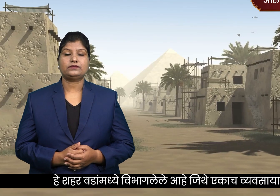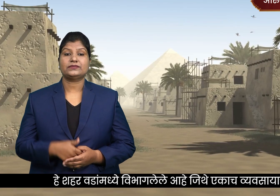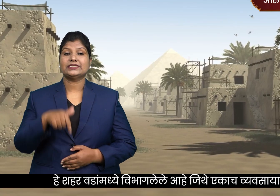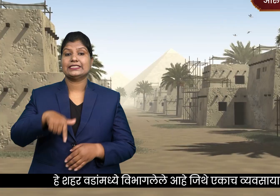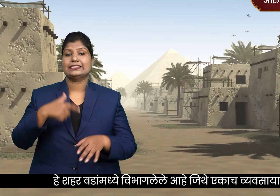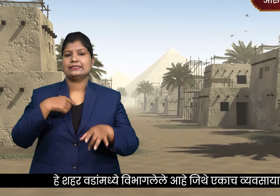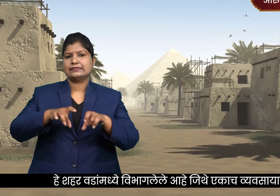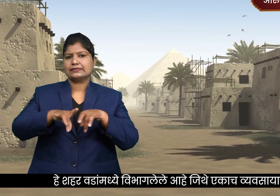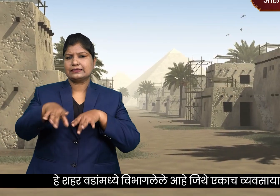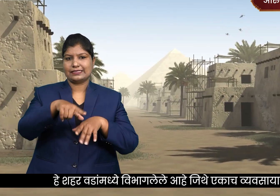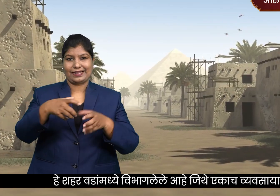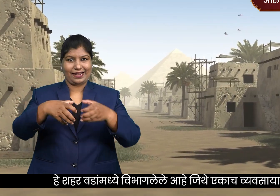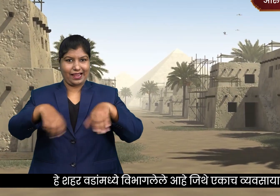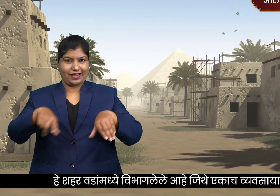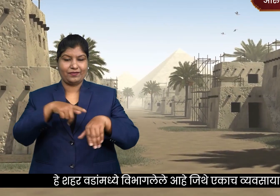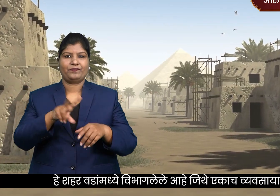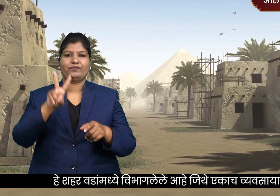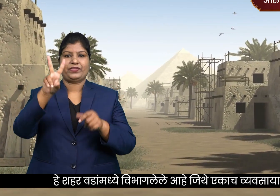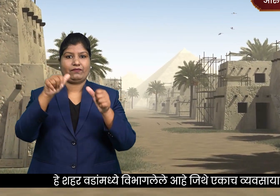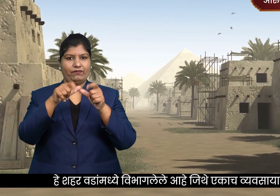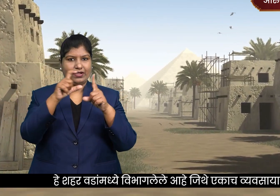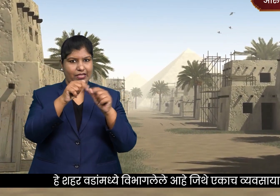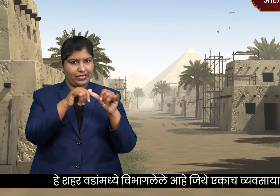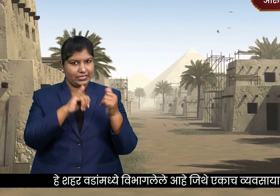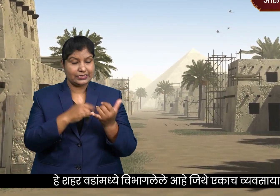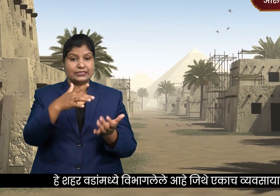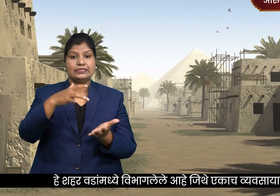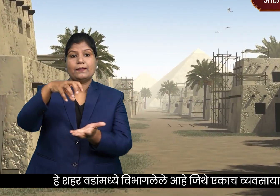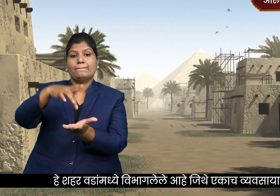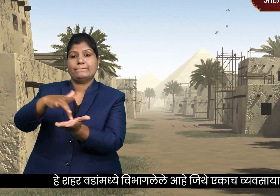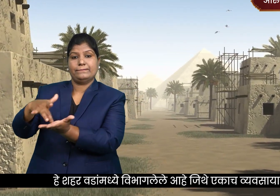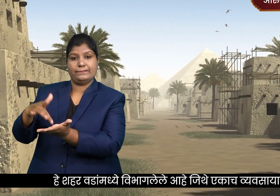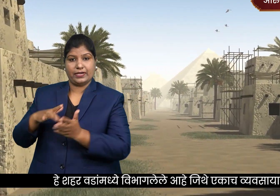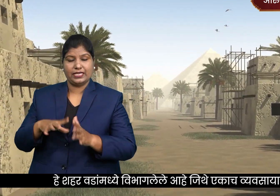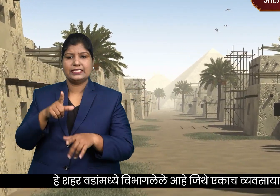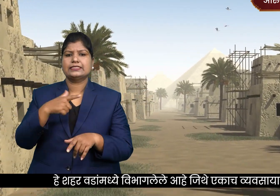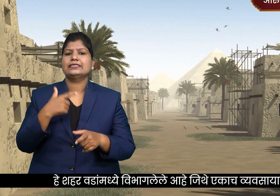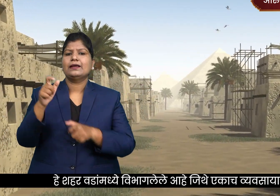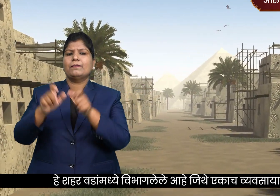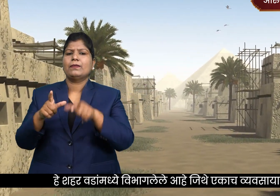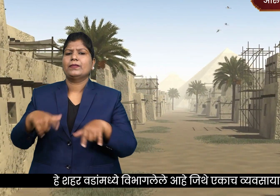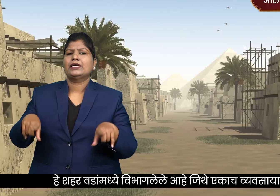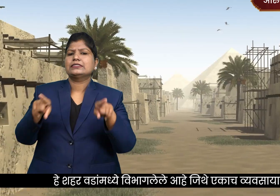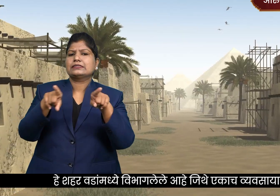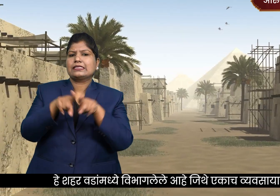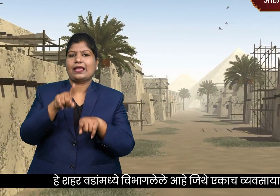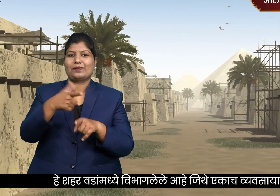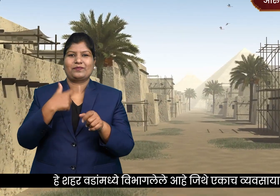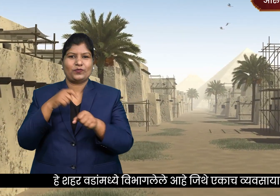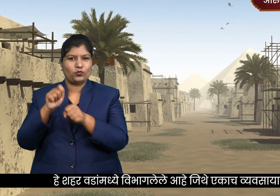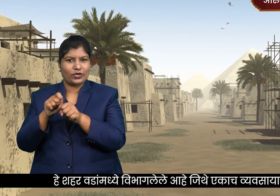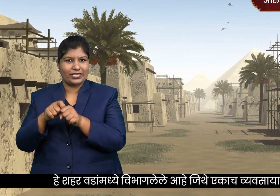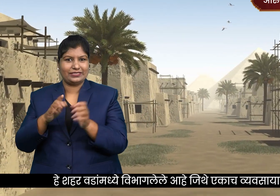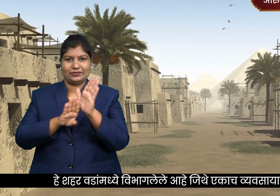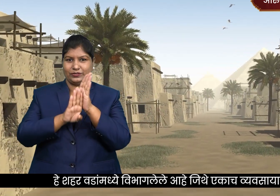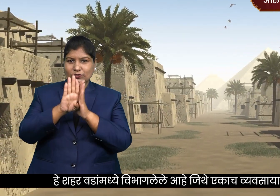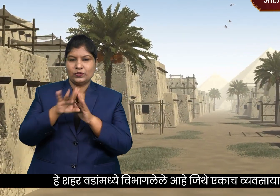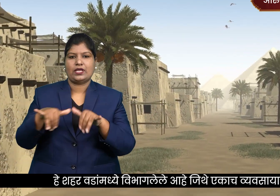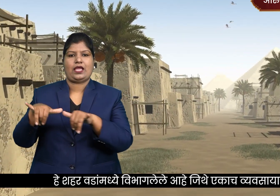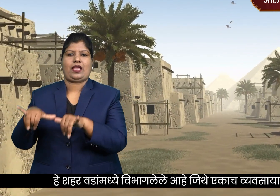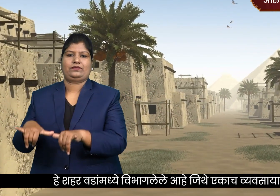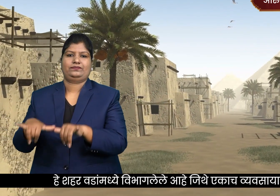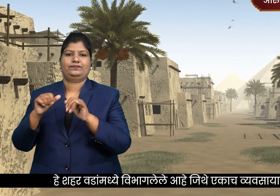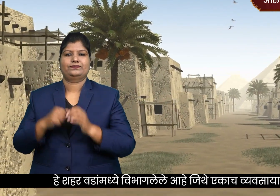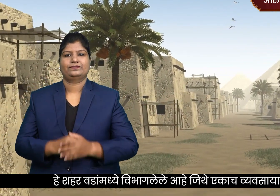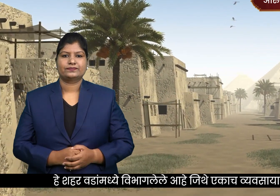हे शहर वाड्यामध्ये विभागलेले आहे जिथे एकाच व्यवसायाचे लोक राहतात.